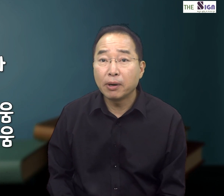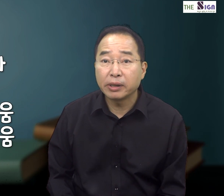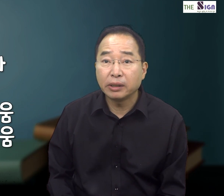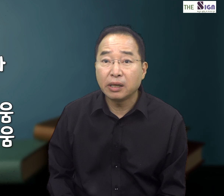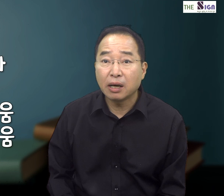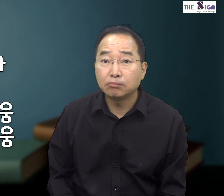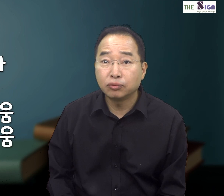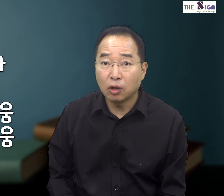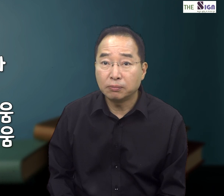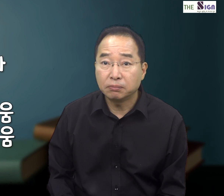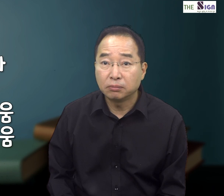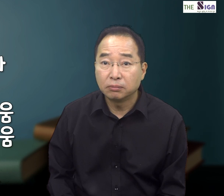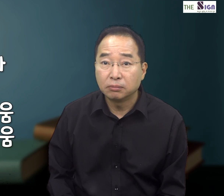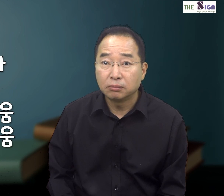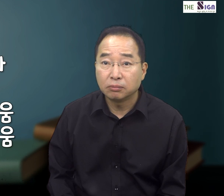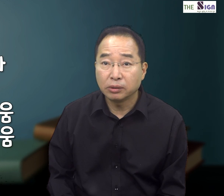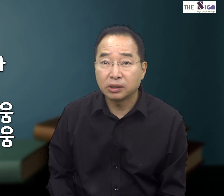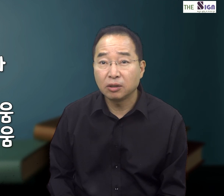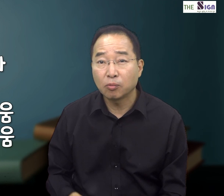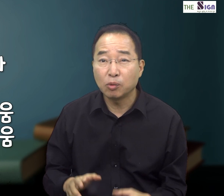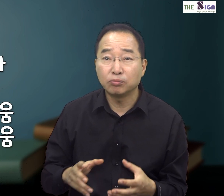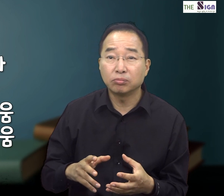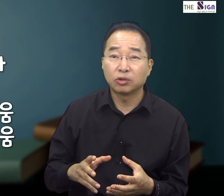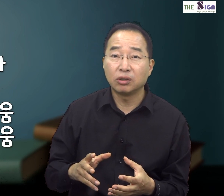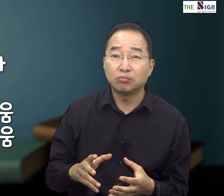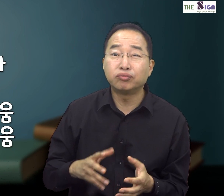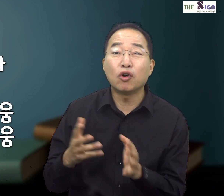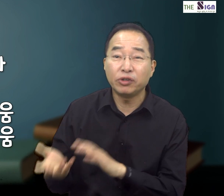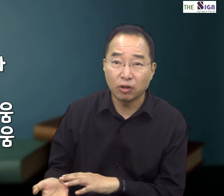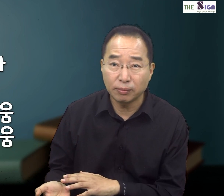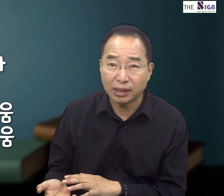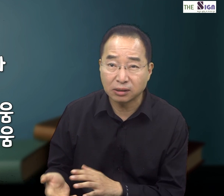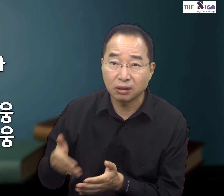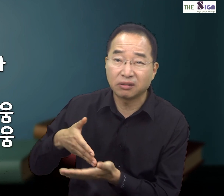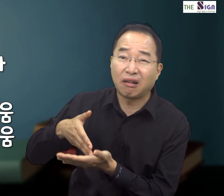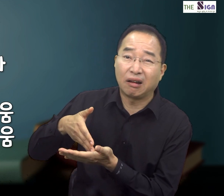형벌에 대한 무거움, 뭐 징역, 무거운 형을 받았을 때